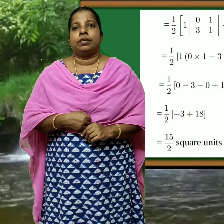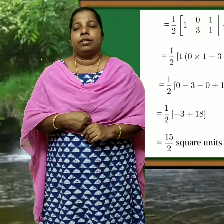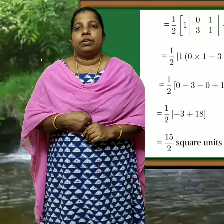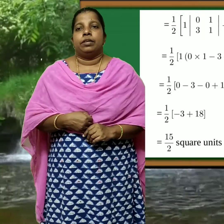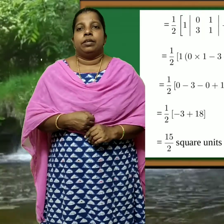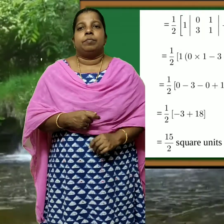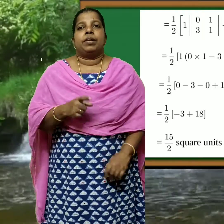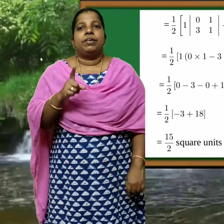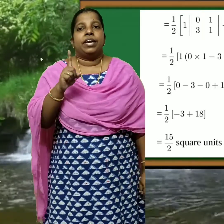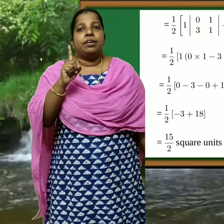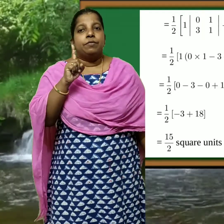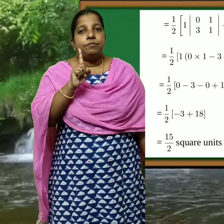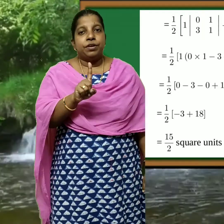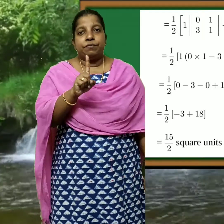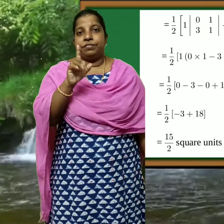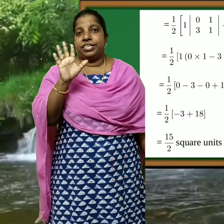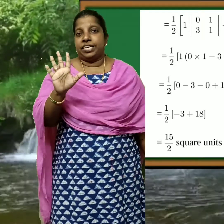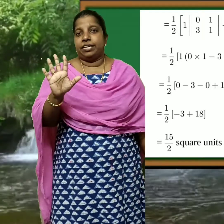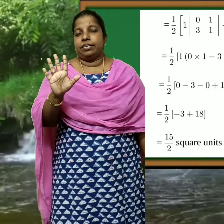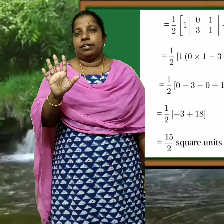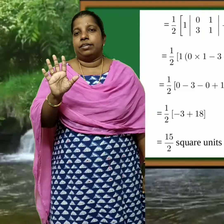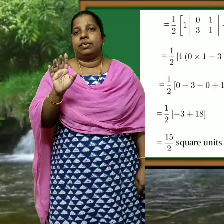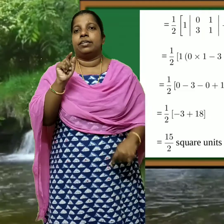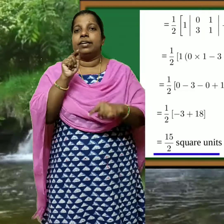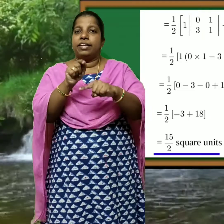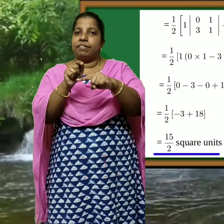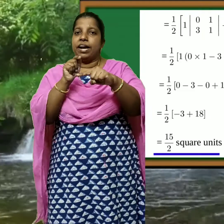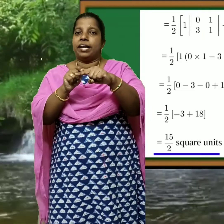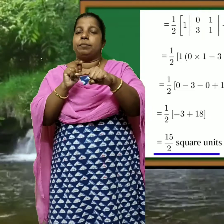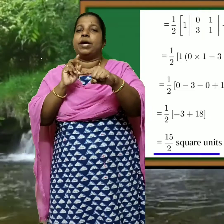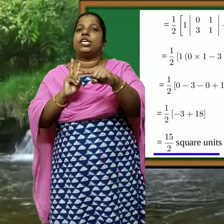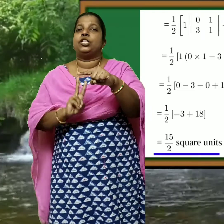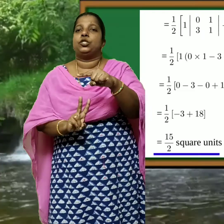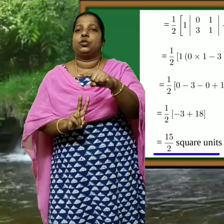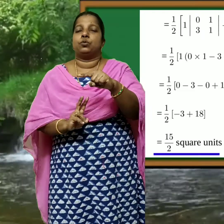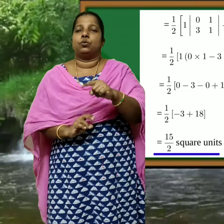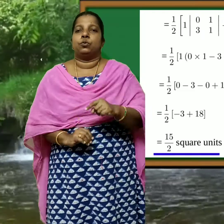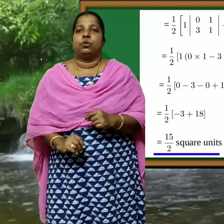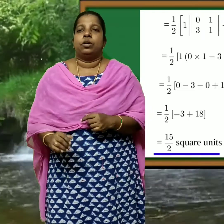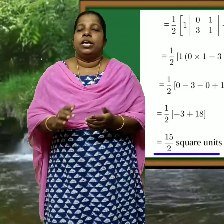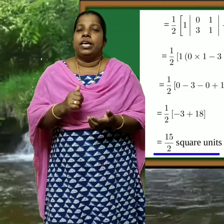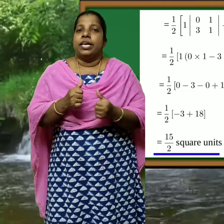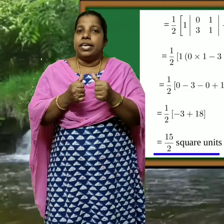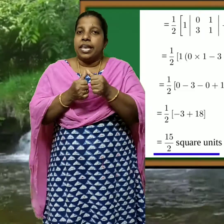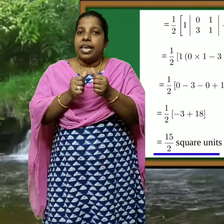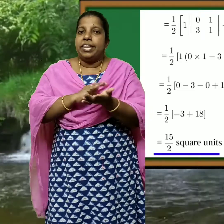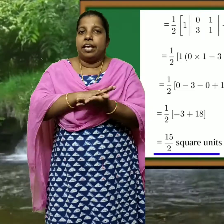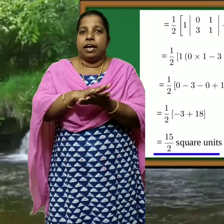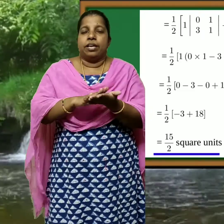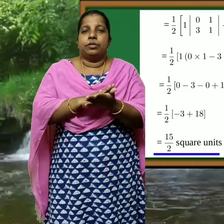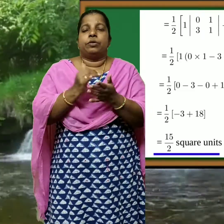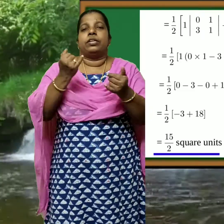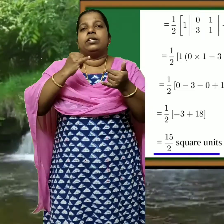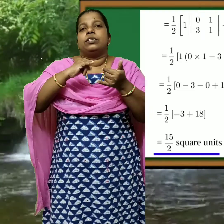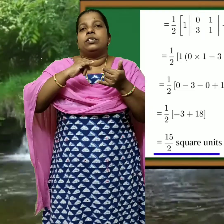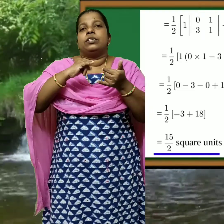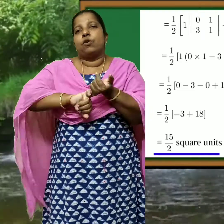ഇവിടെ 15 ഡിവൈഡഡ് ബൈ 2. ഏരിയ ഈക്വൽ ടു